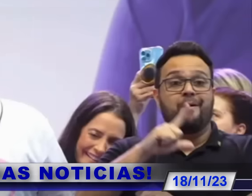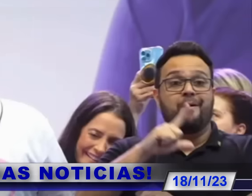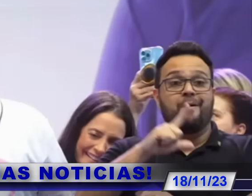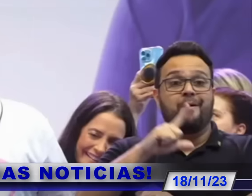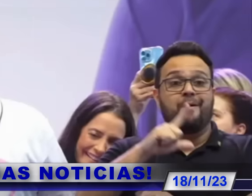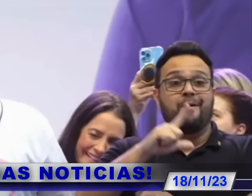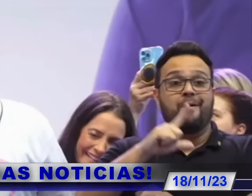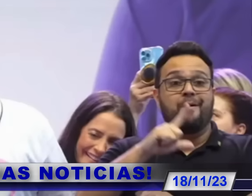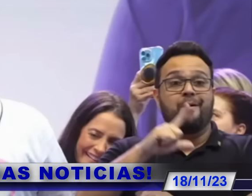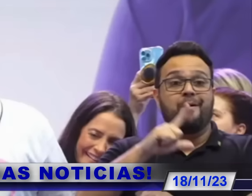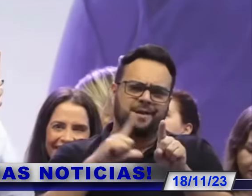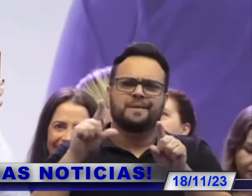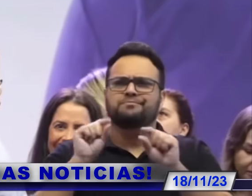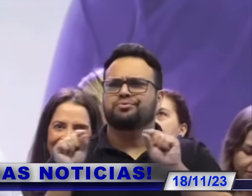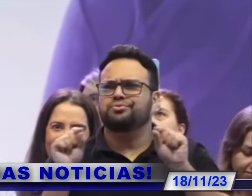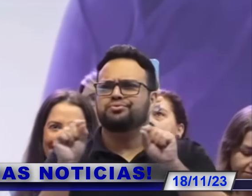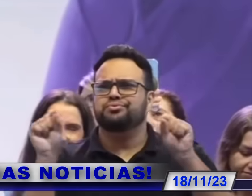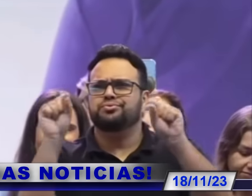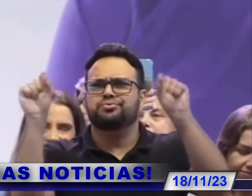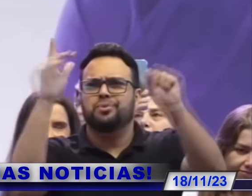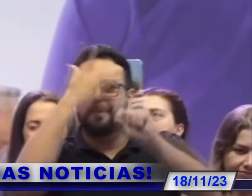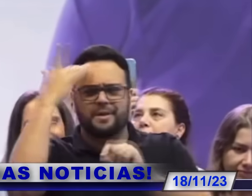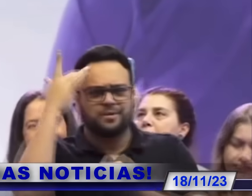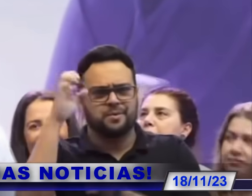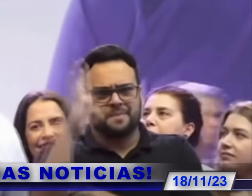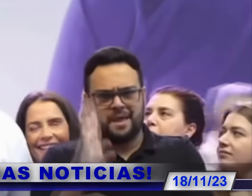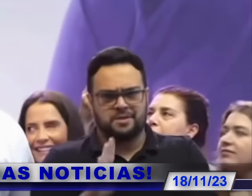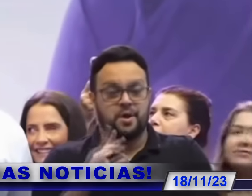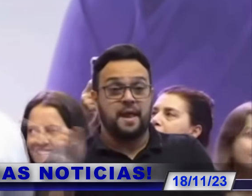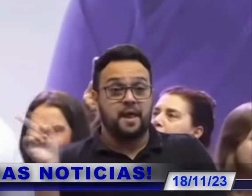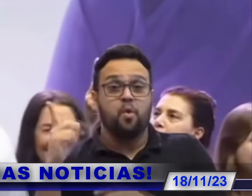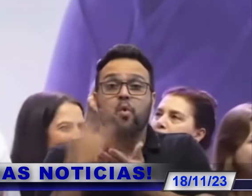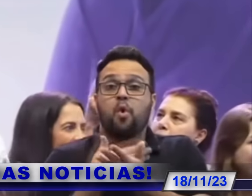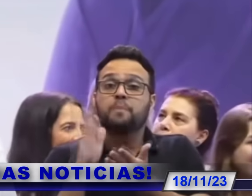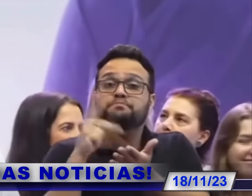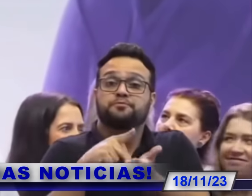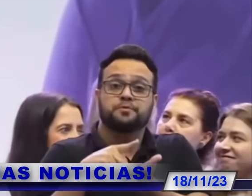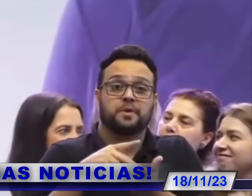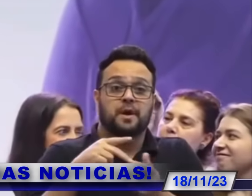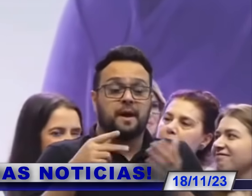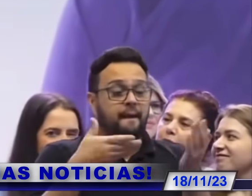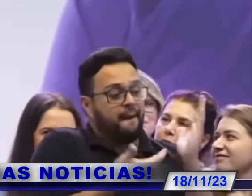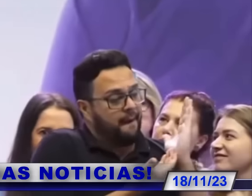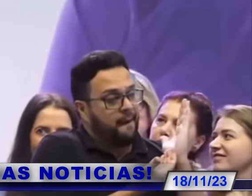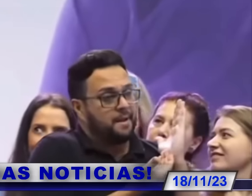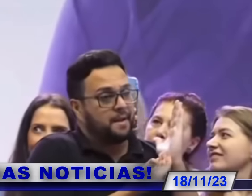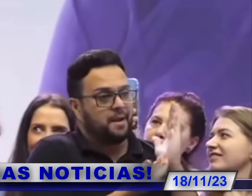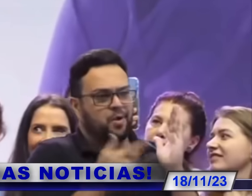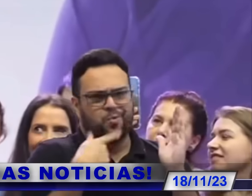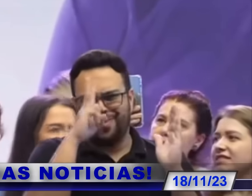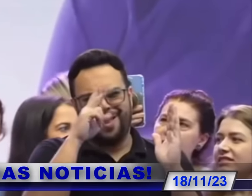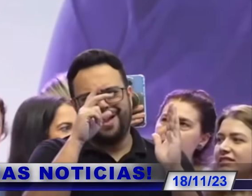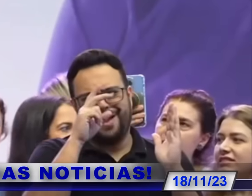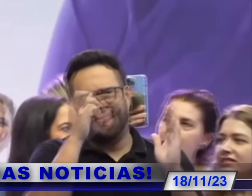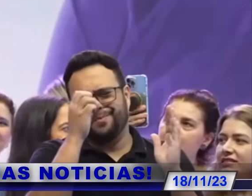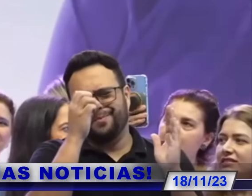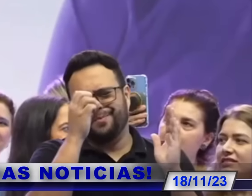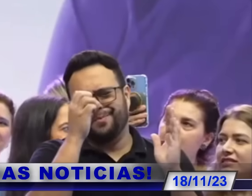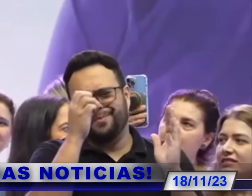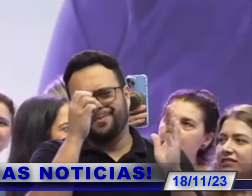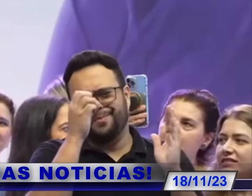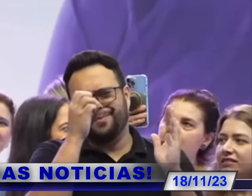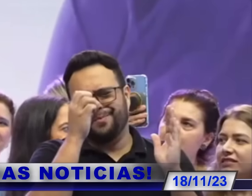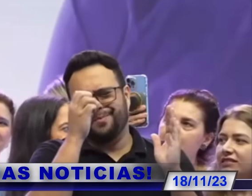mais pessoas pelo Brasil. Quando eu cheguei em 91 na Câmara, de direita, eu não lembro o nome do pessoal, então peço por